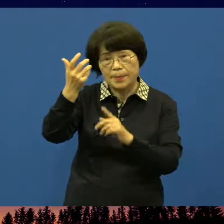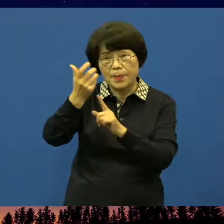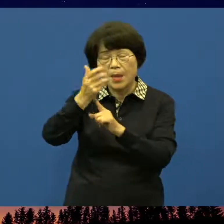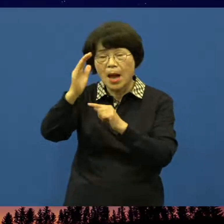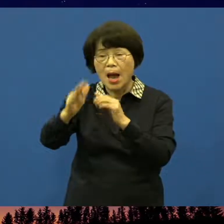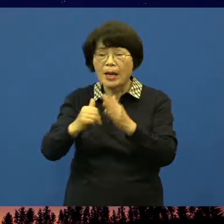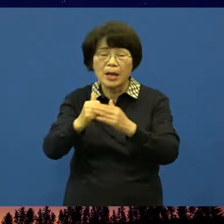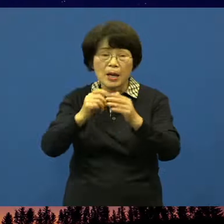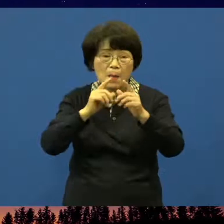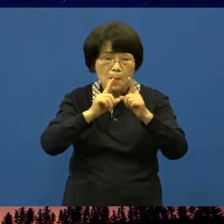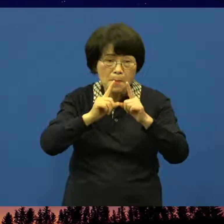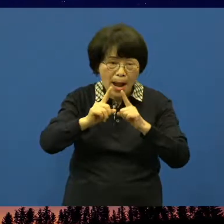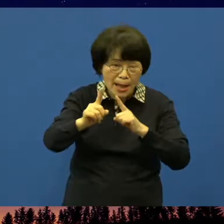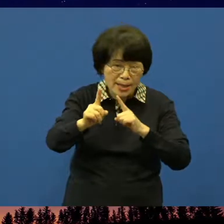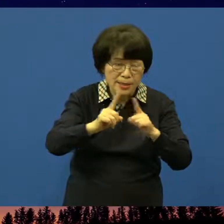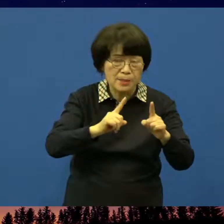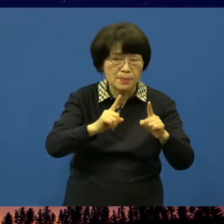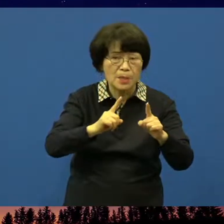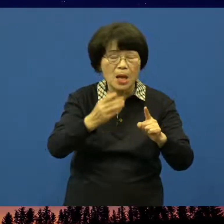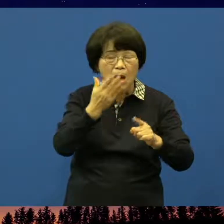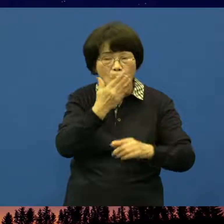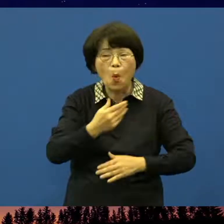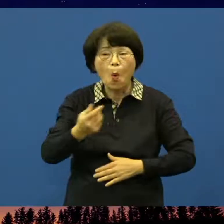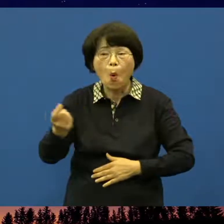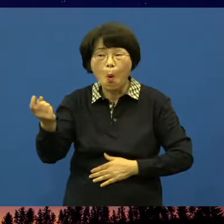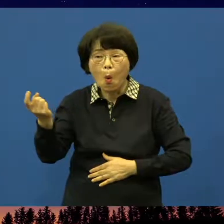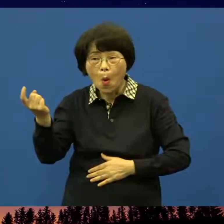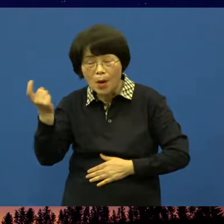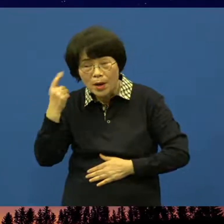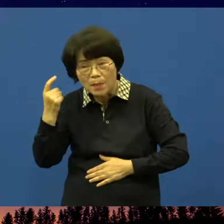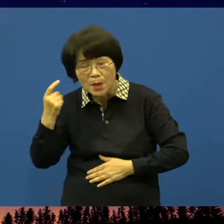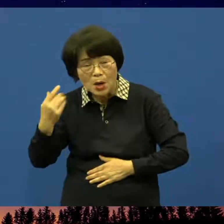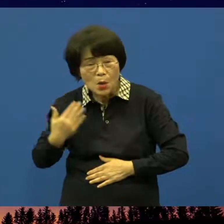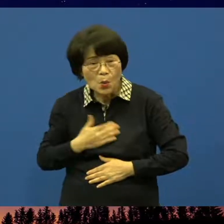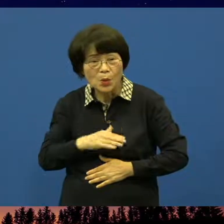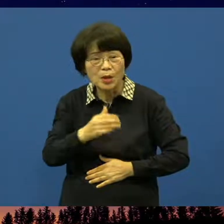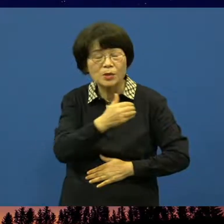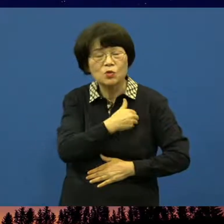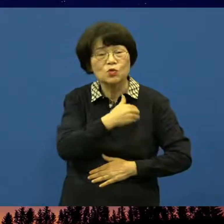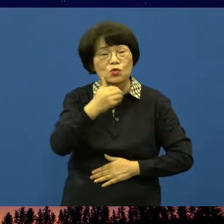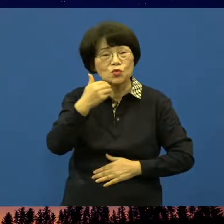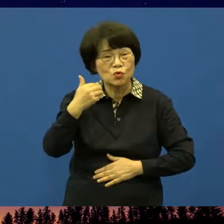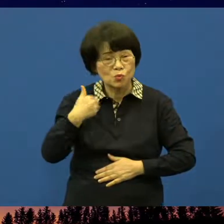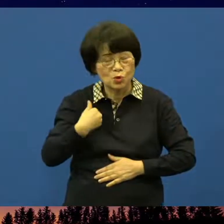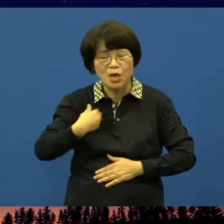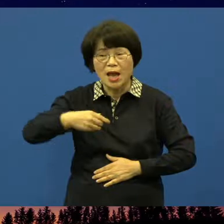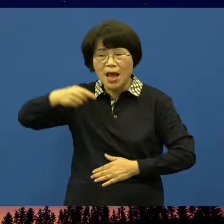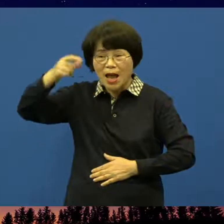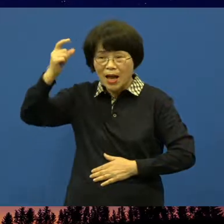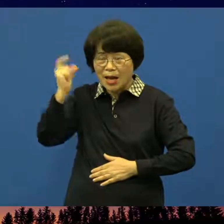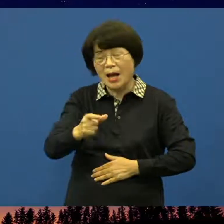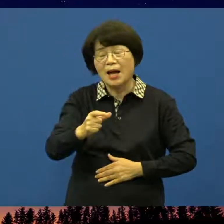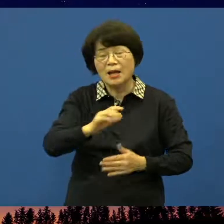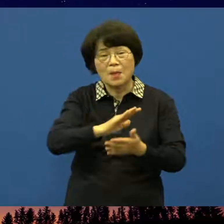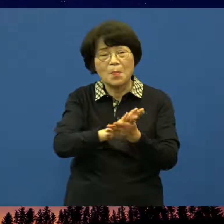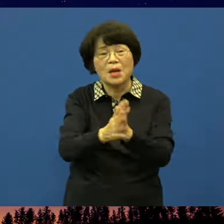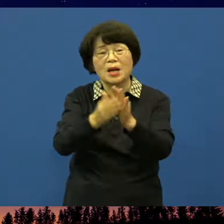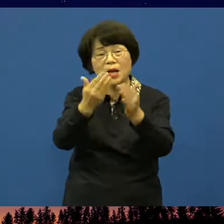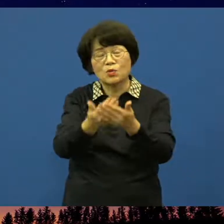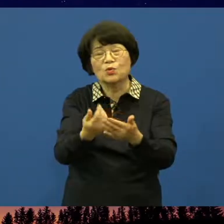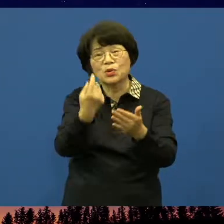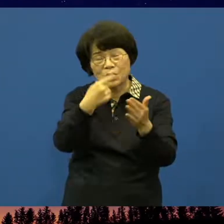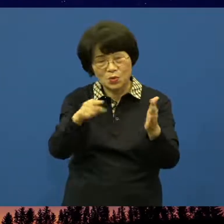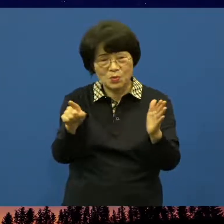하나님의 말씀이, 복음이 우리를 충분히 그렇게 강하게 만드실 줄로 믿습니다.